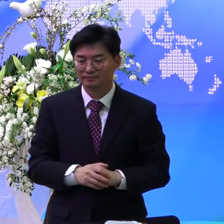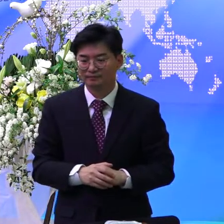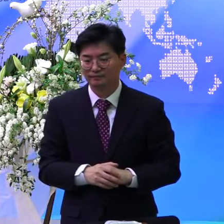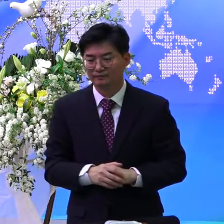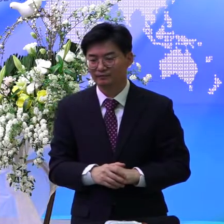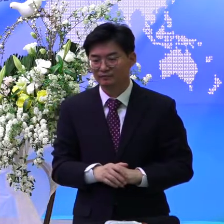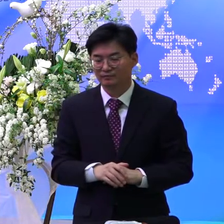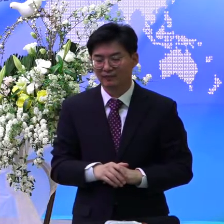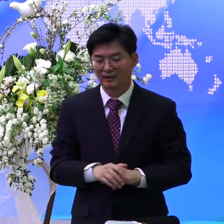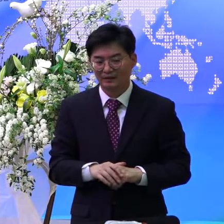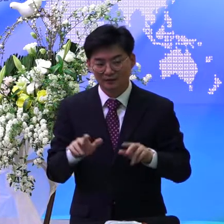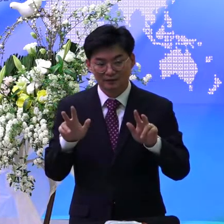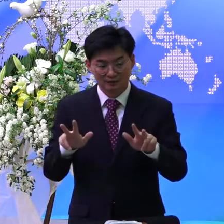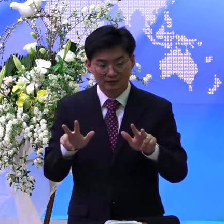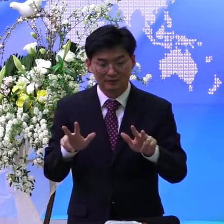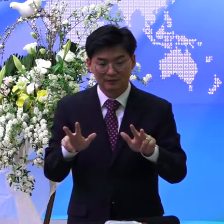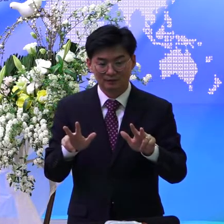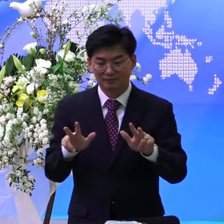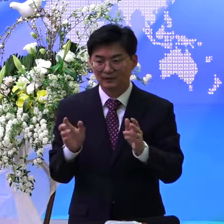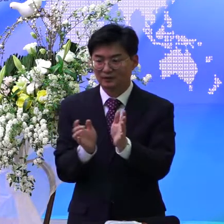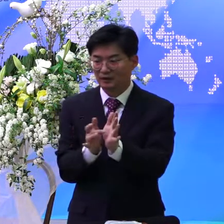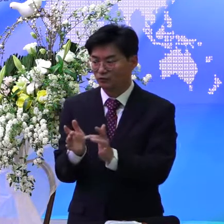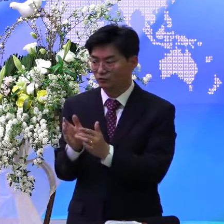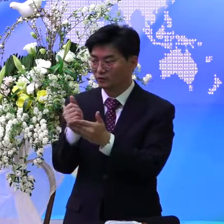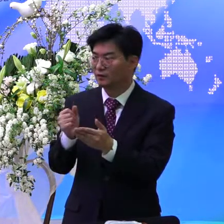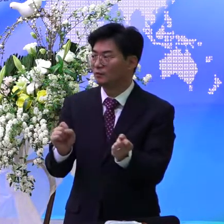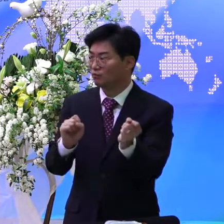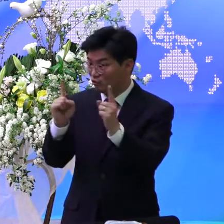여러분, 우리가 이 사실을 믿던 믿지 않던